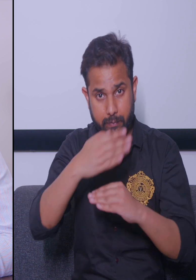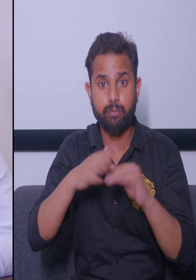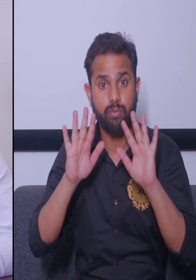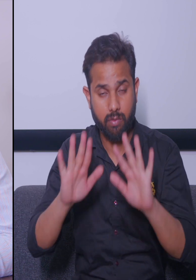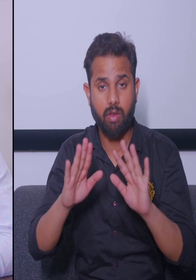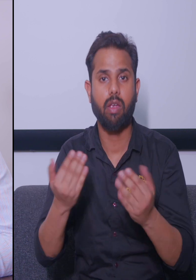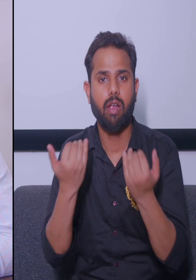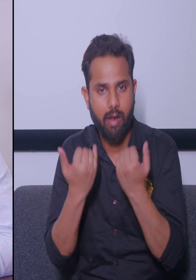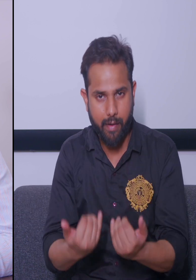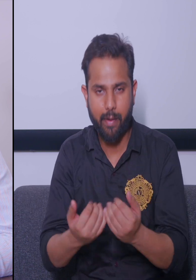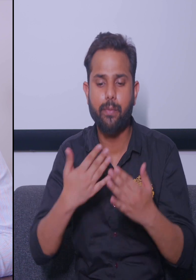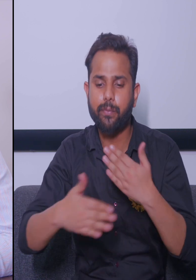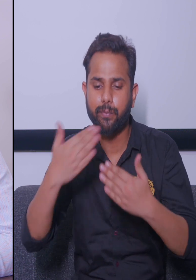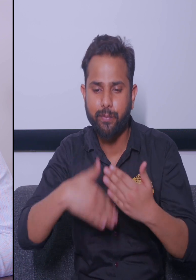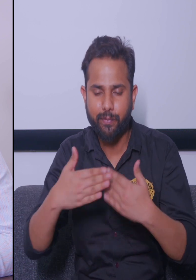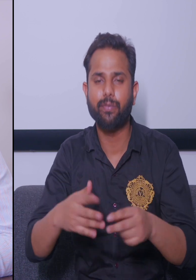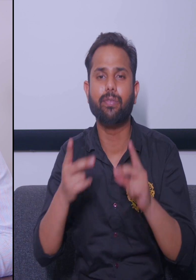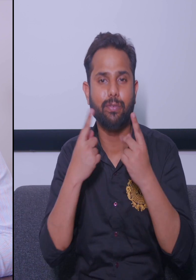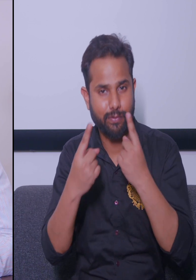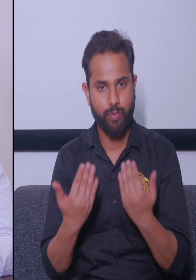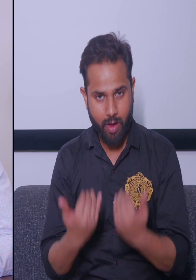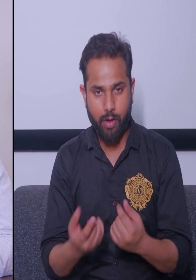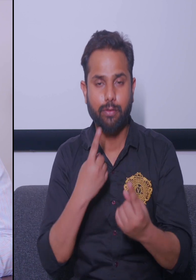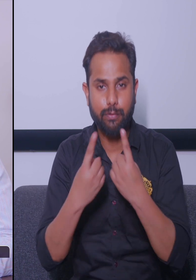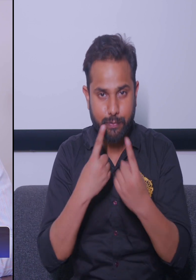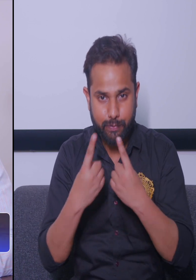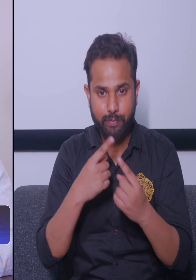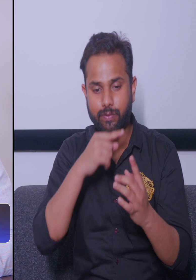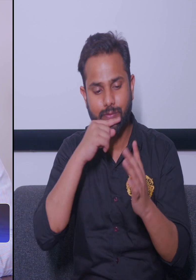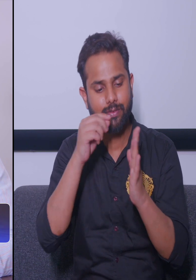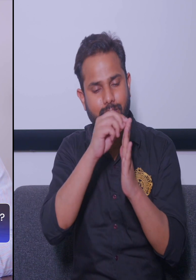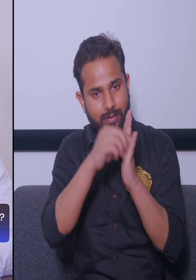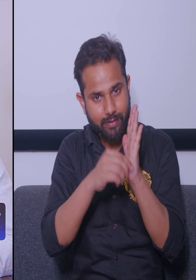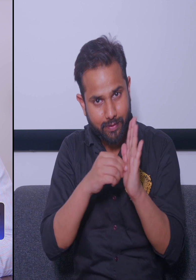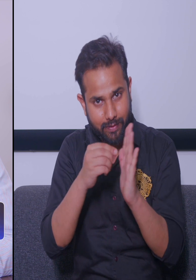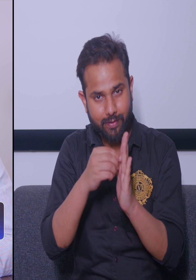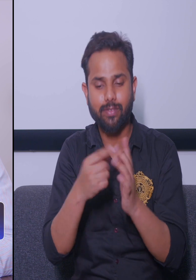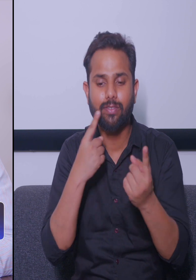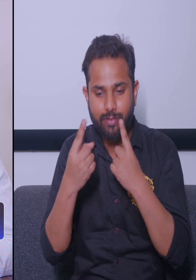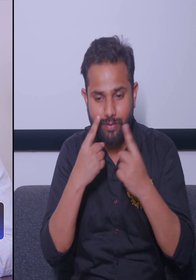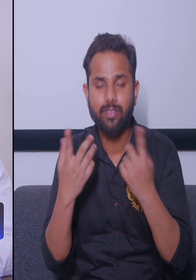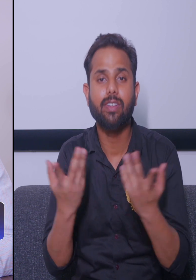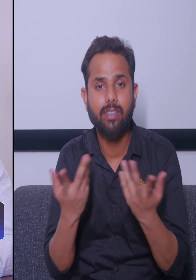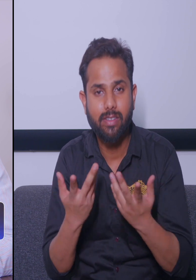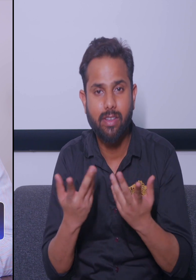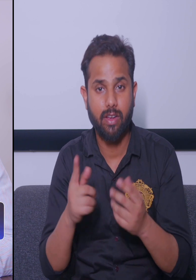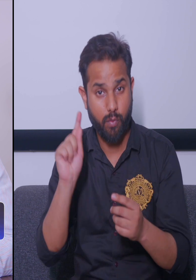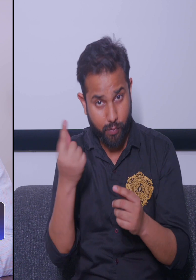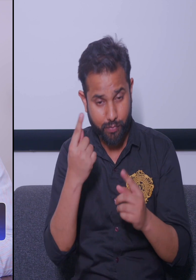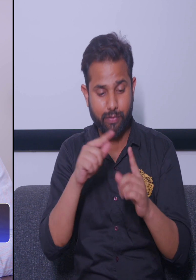सकती है, जिसके बारे में हम आगे ट्रीटमेंट में बात करेंगे। अब बात करते हैं कि पेप्टिक अल्सर डिजीज़ के क्या ट्रीटमेंट ऑप्शंस मौजूद